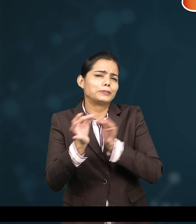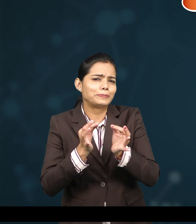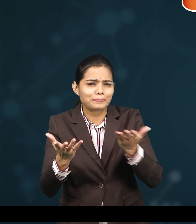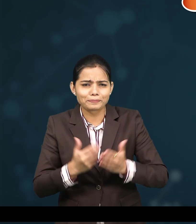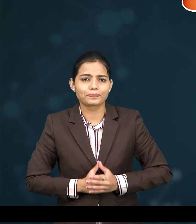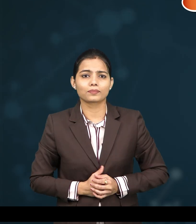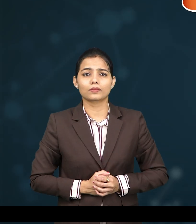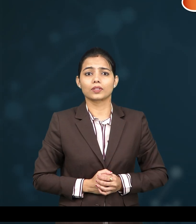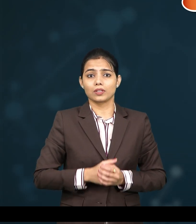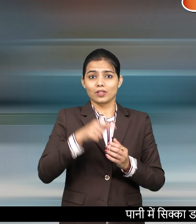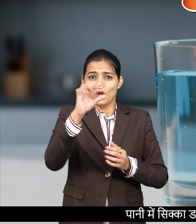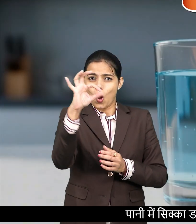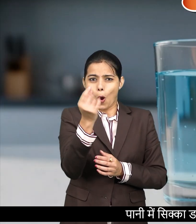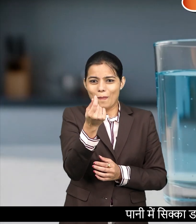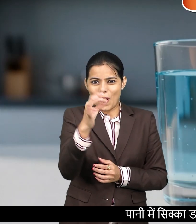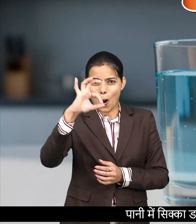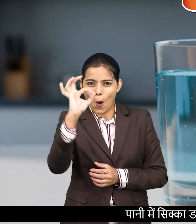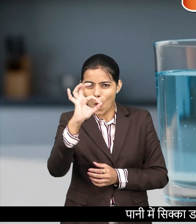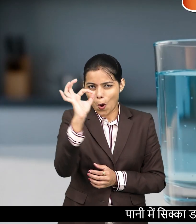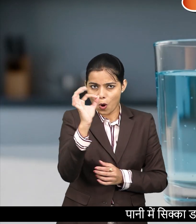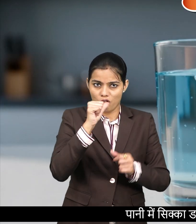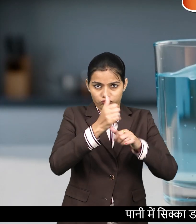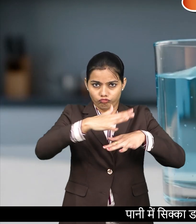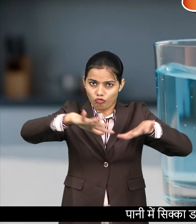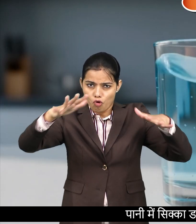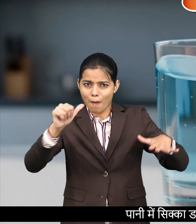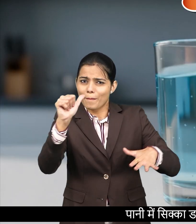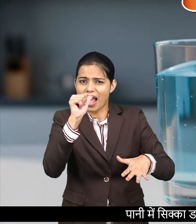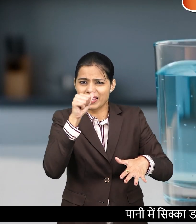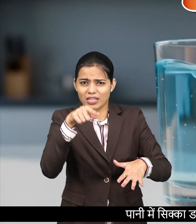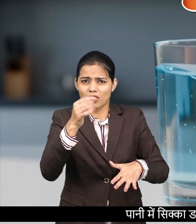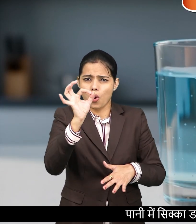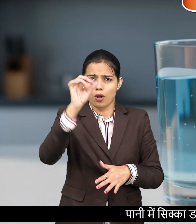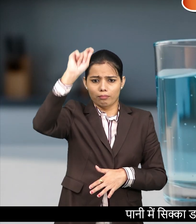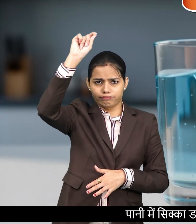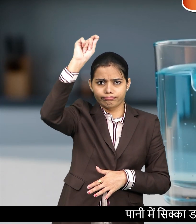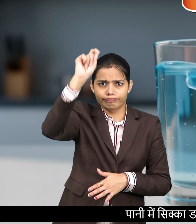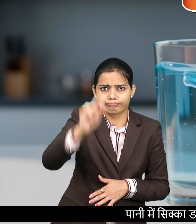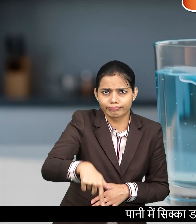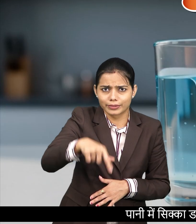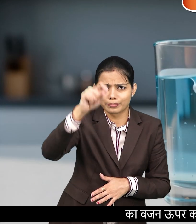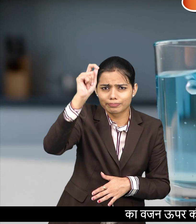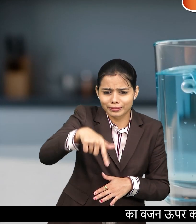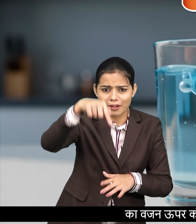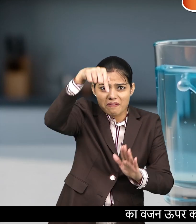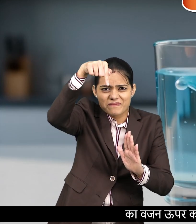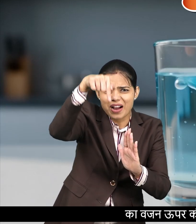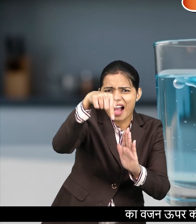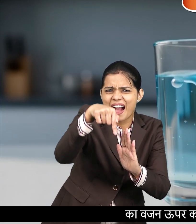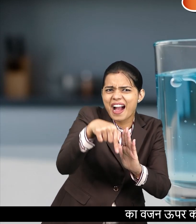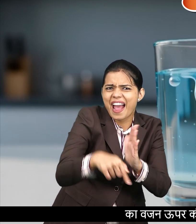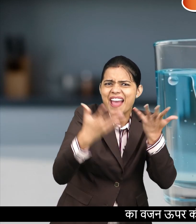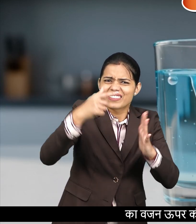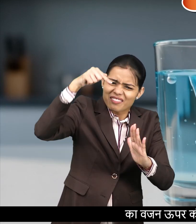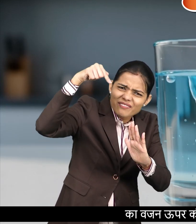उदाहरण, पानी में सिक्का डालें, वह डूब जाता है क्योंकि सिक्के का वजन ऊपर की